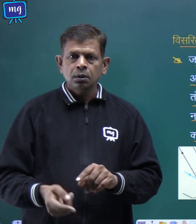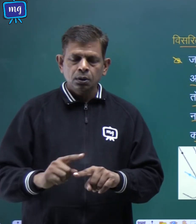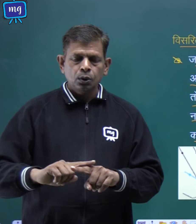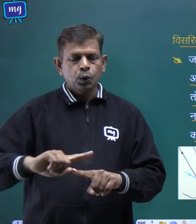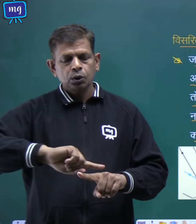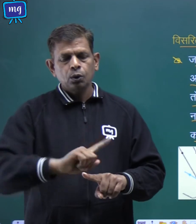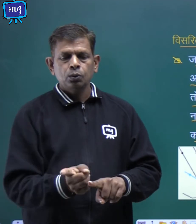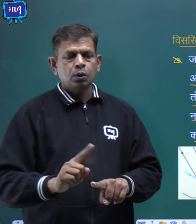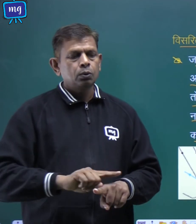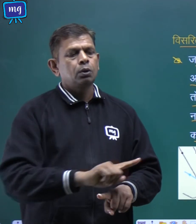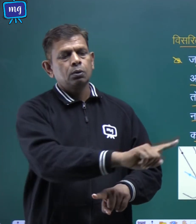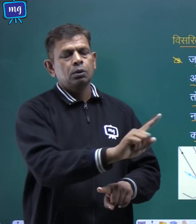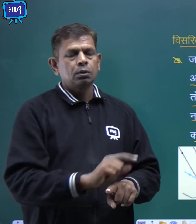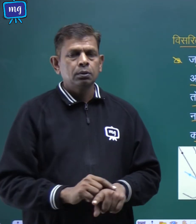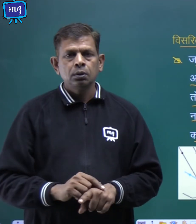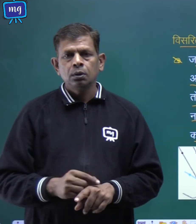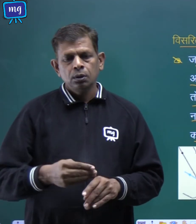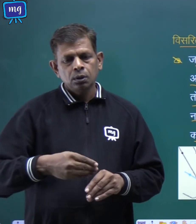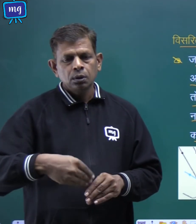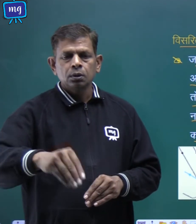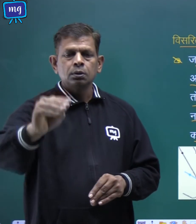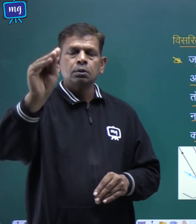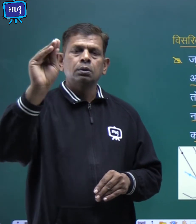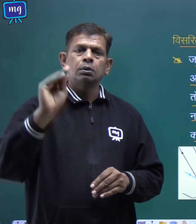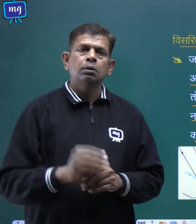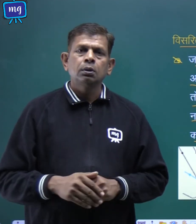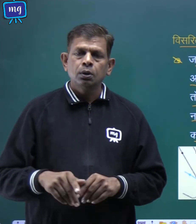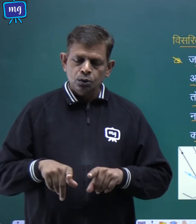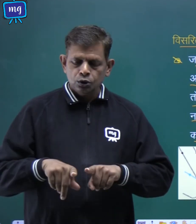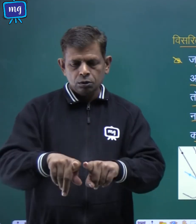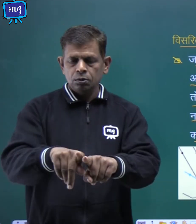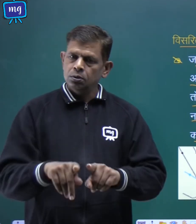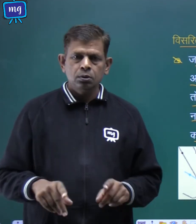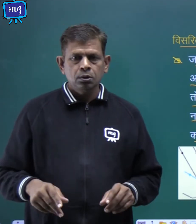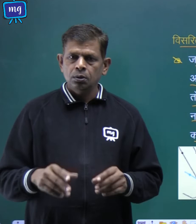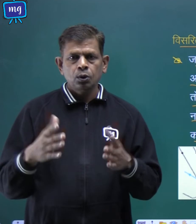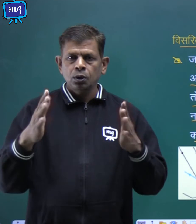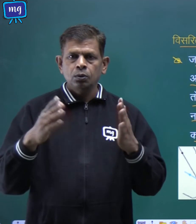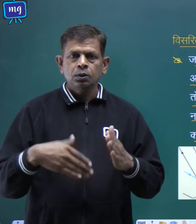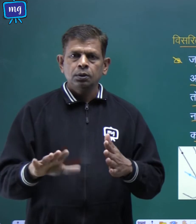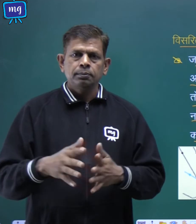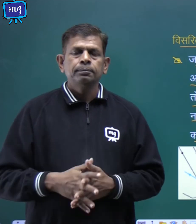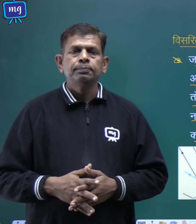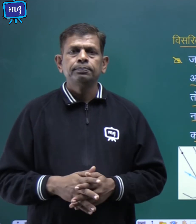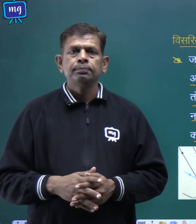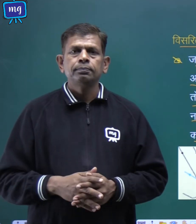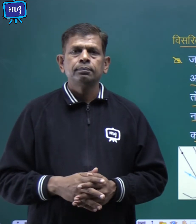इधर उधर चली जाती हैं, समानांतर नहीं होती हैं।